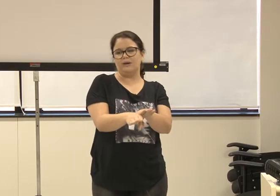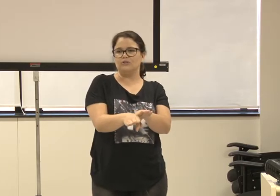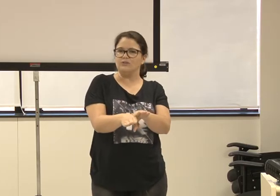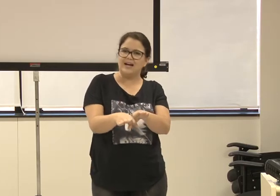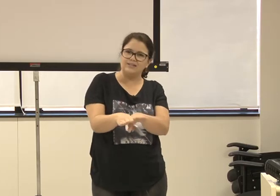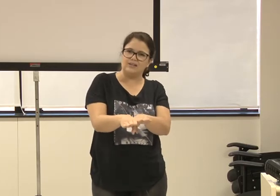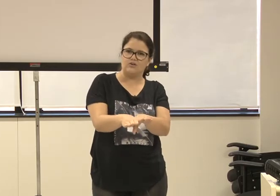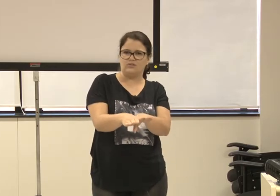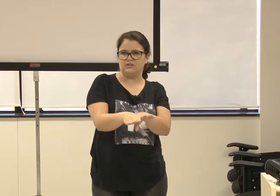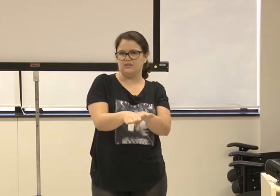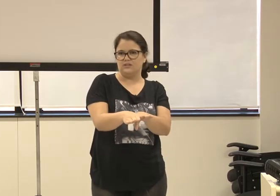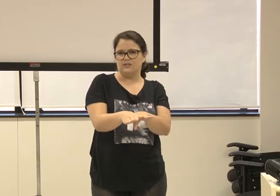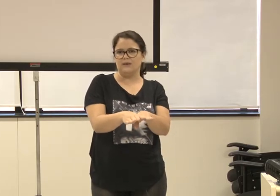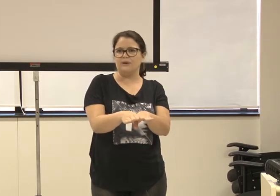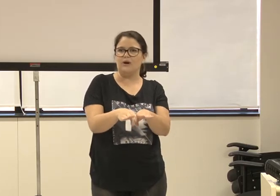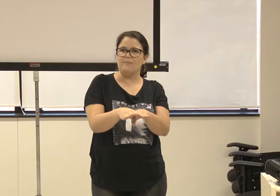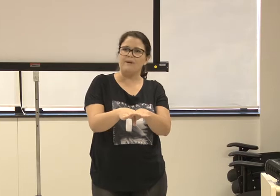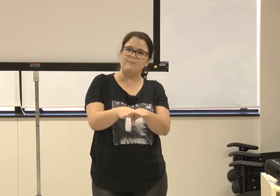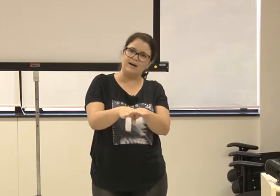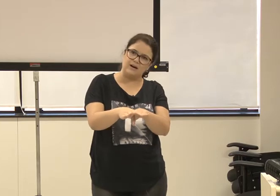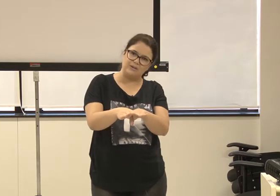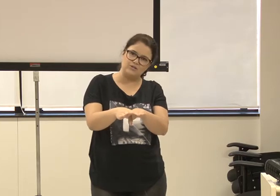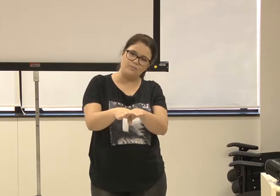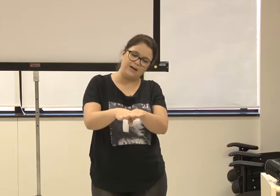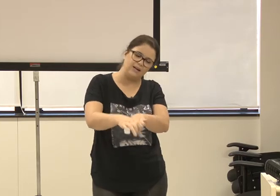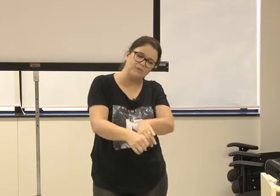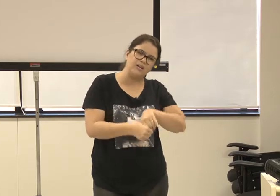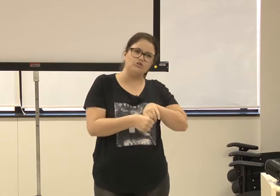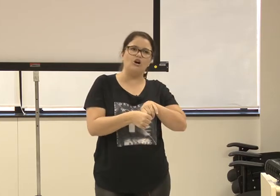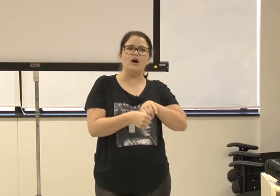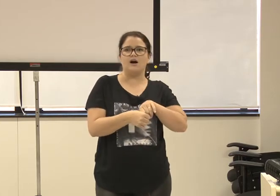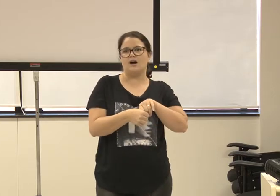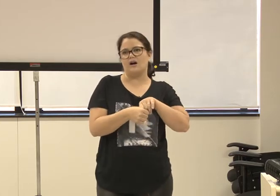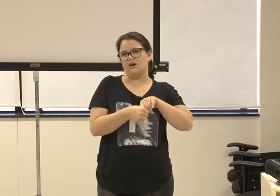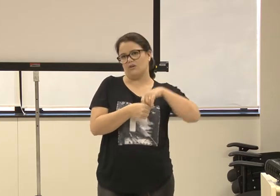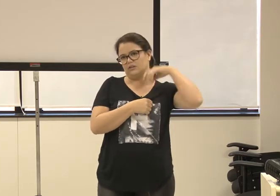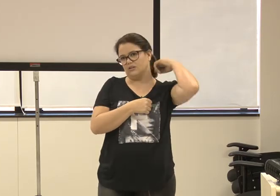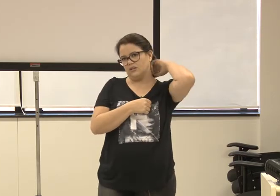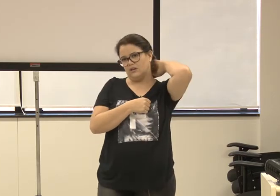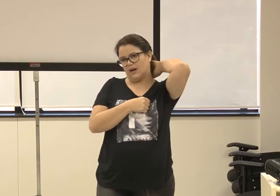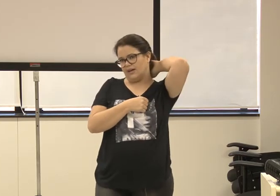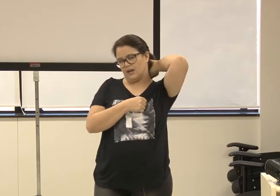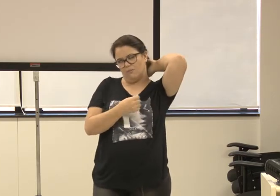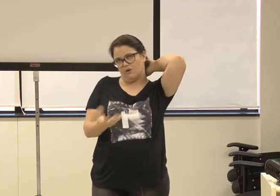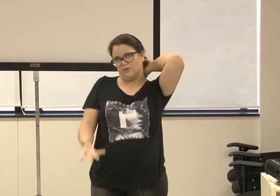do lado da roda. E aí amassou o paralama e entrou a roda. Aí quebrou mesmo.